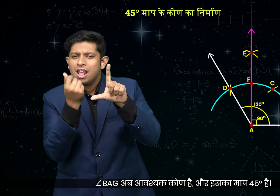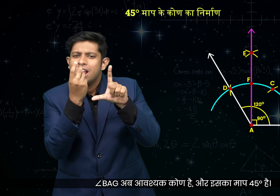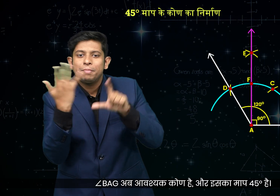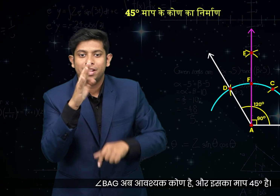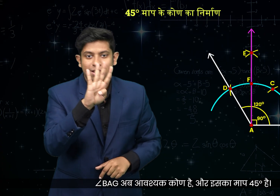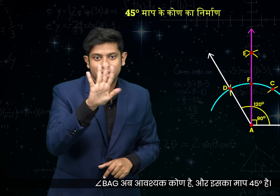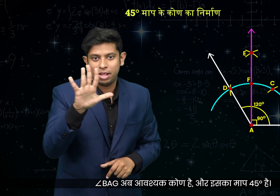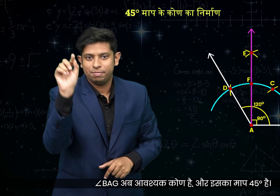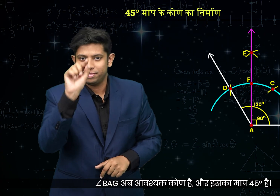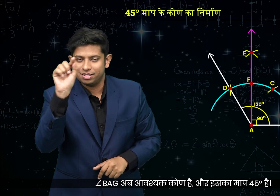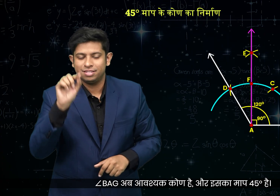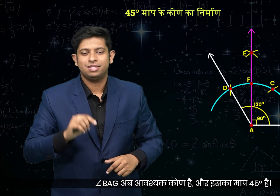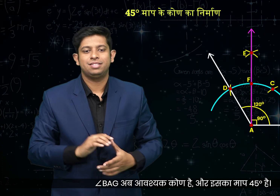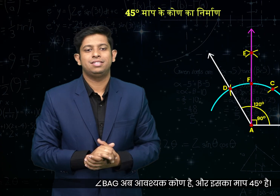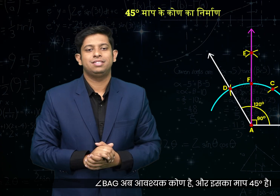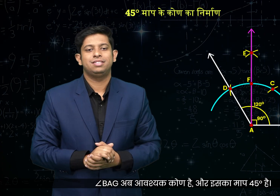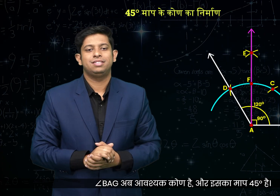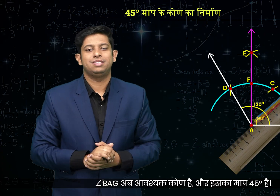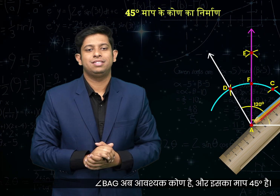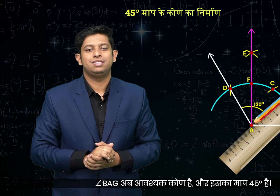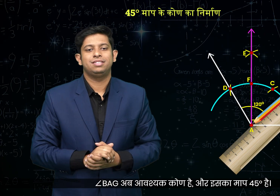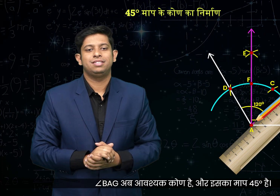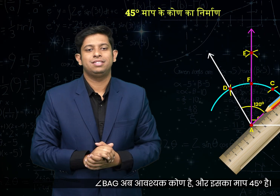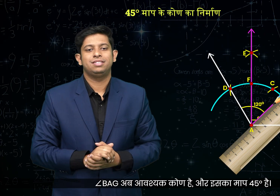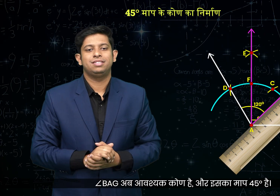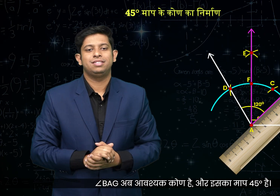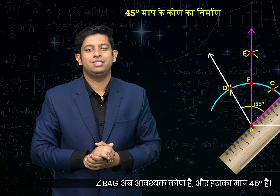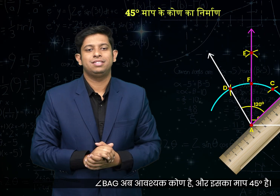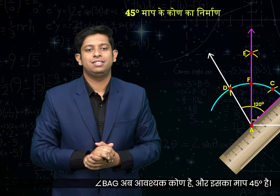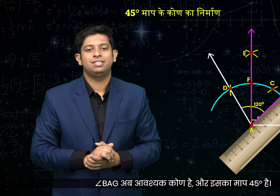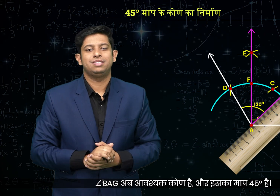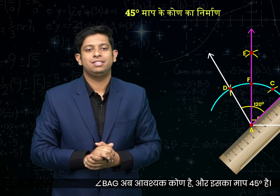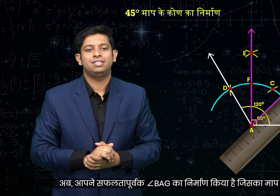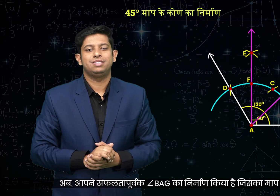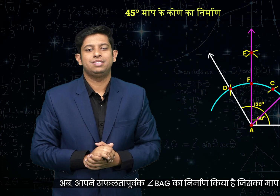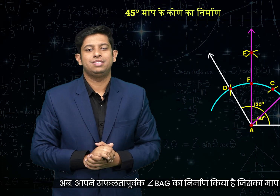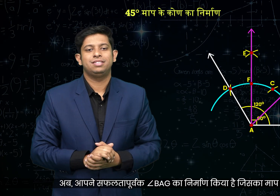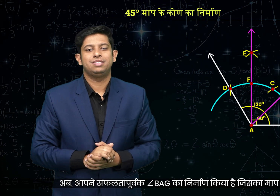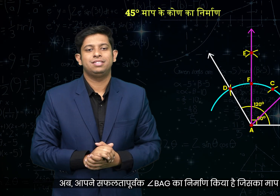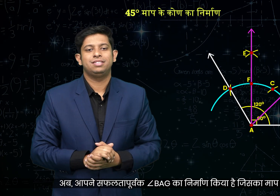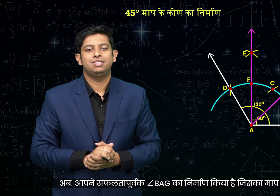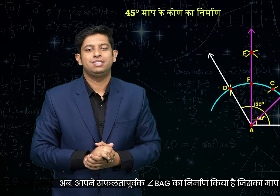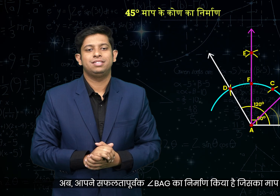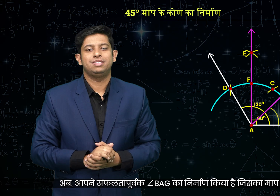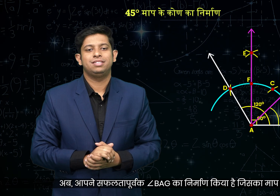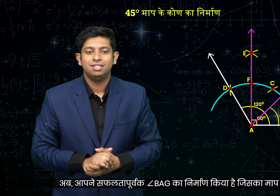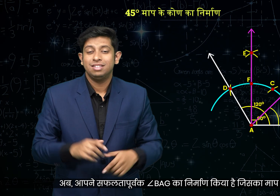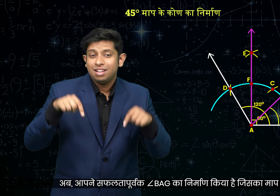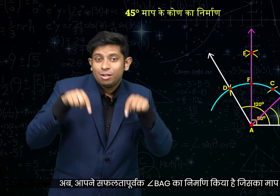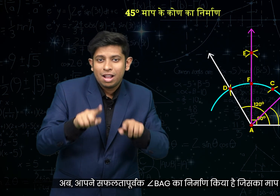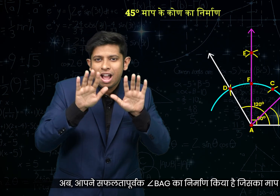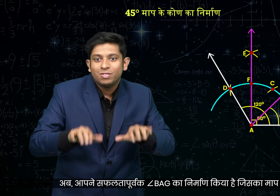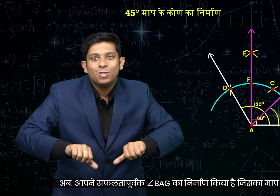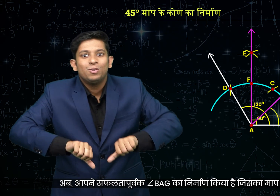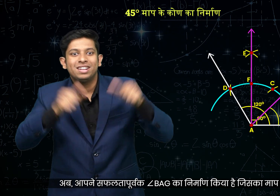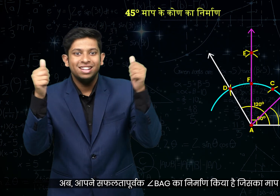अब आवश्यक कोण है और इसका माप 45 डिग्री है। अब आपने